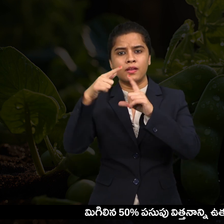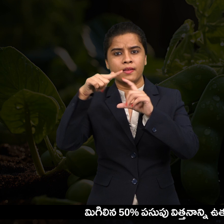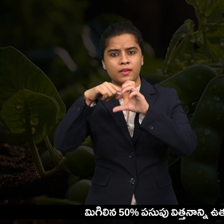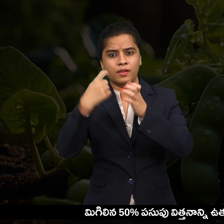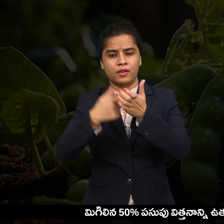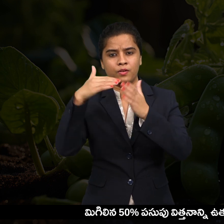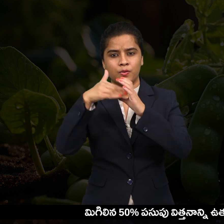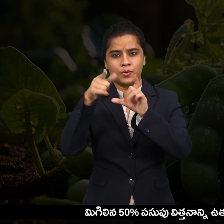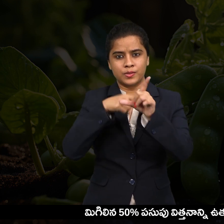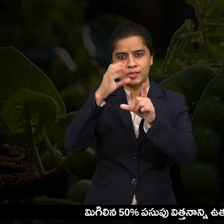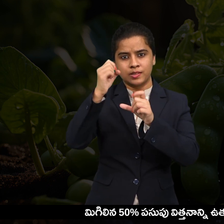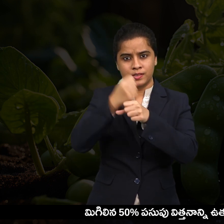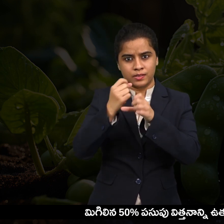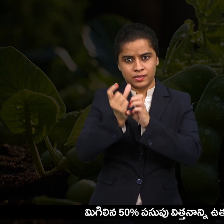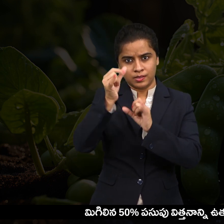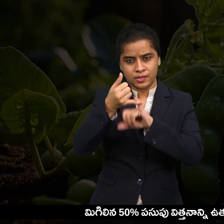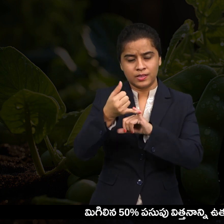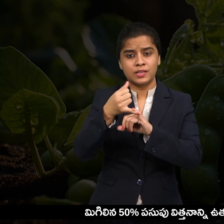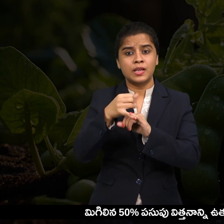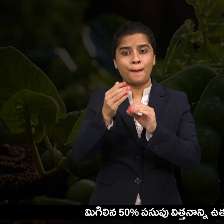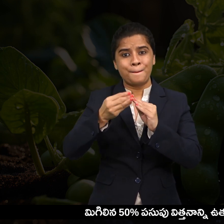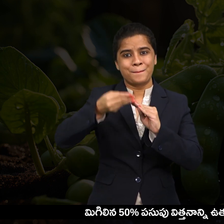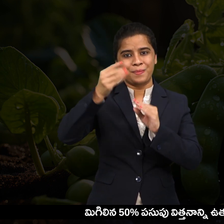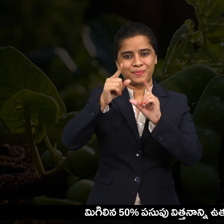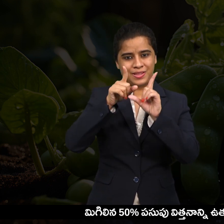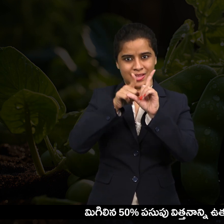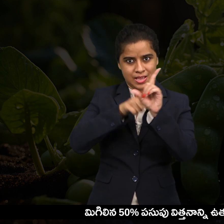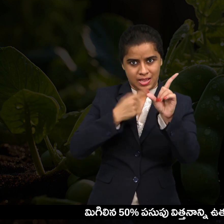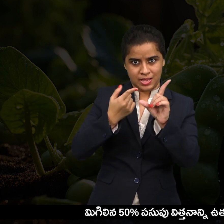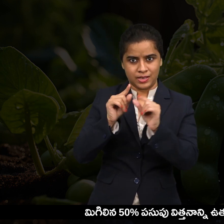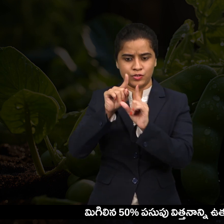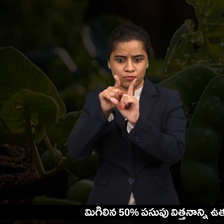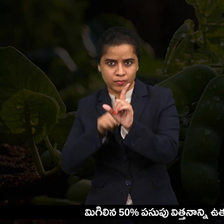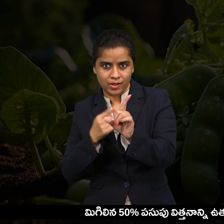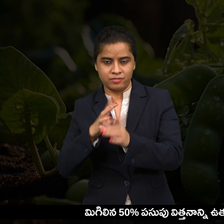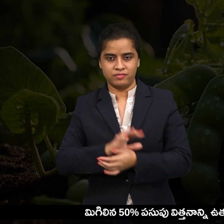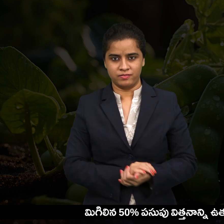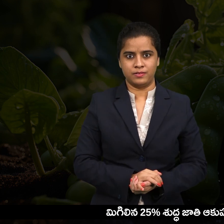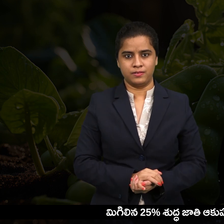YY.